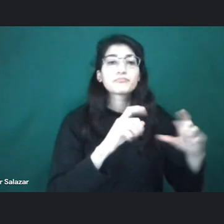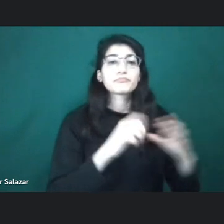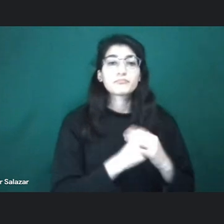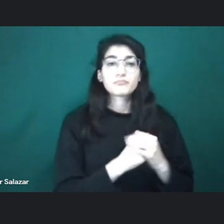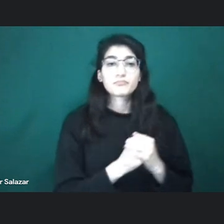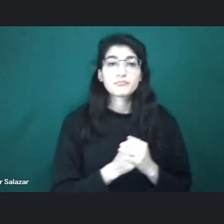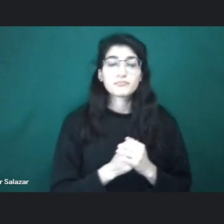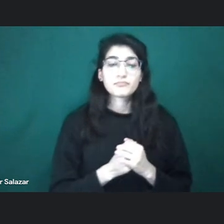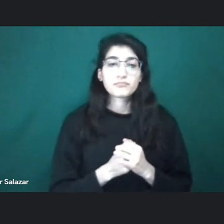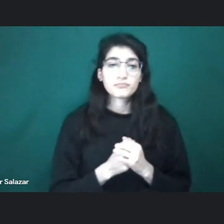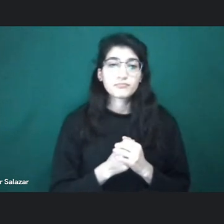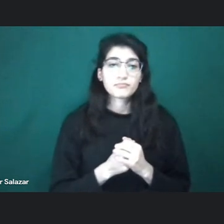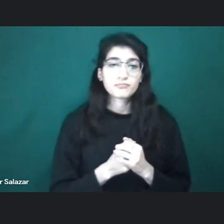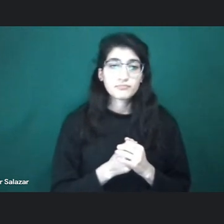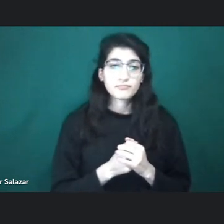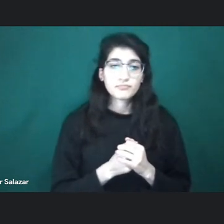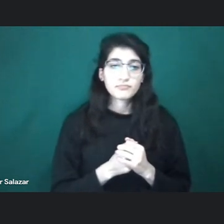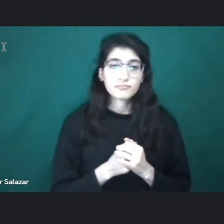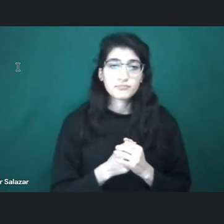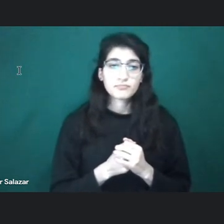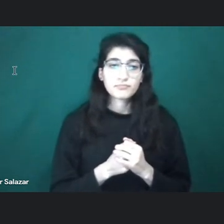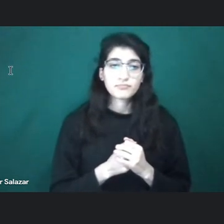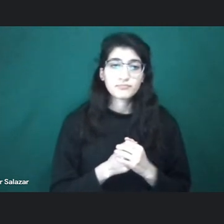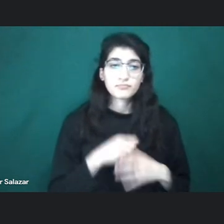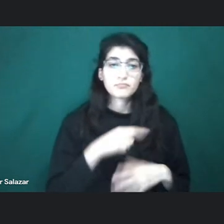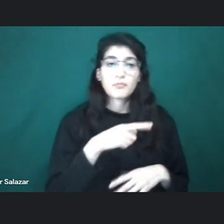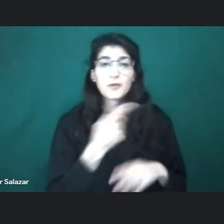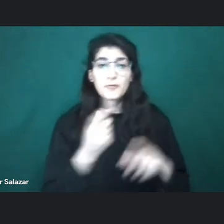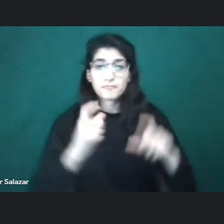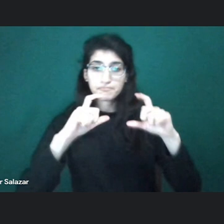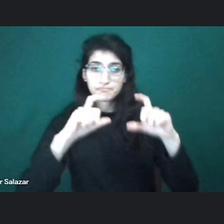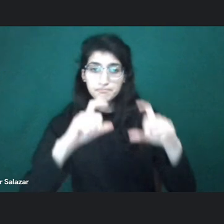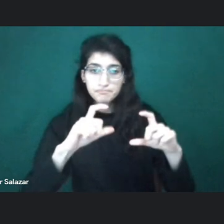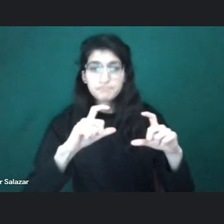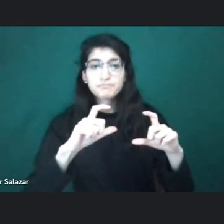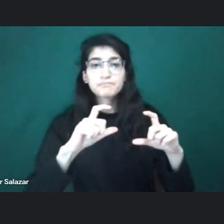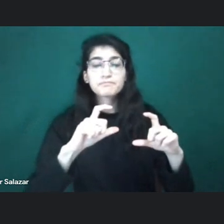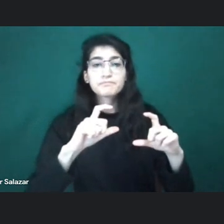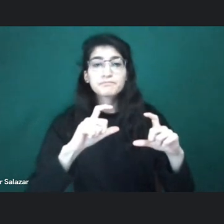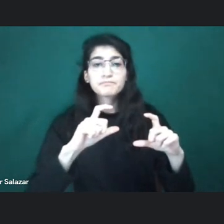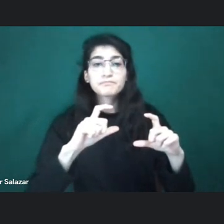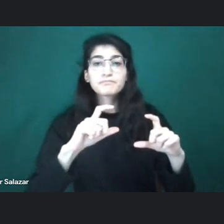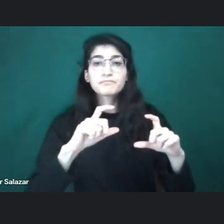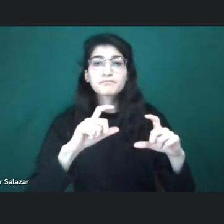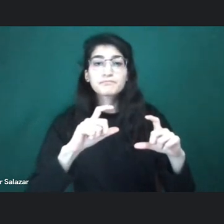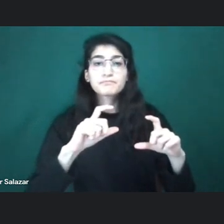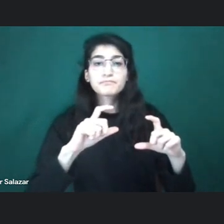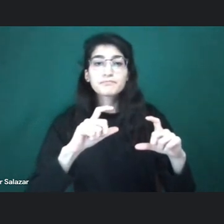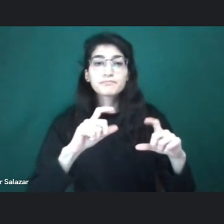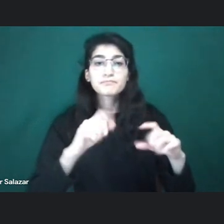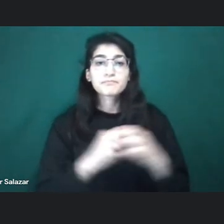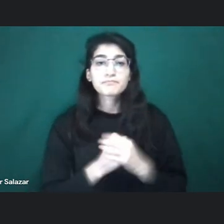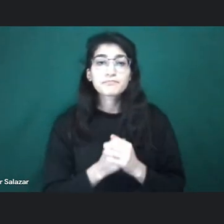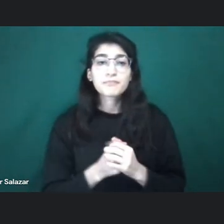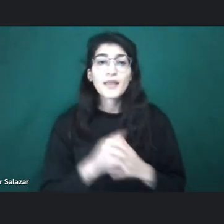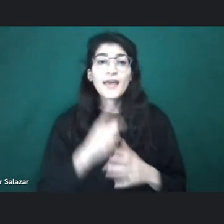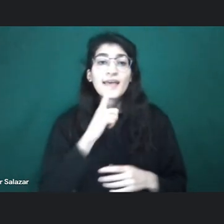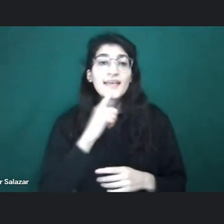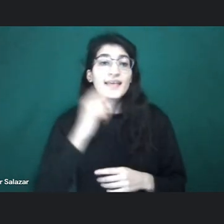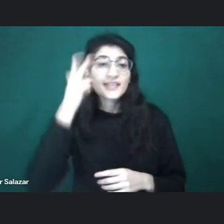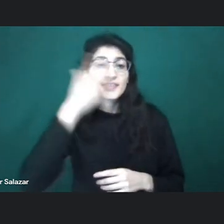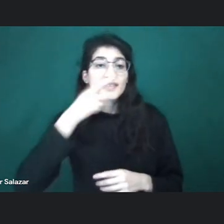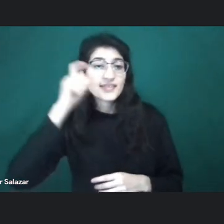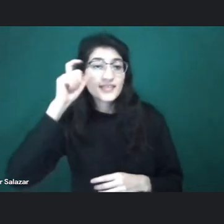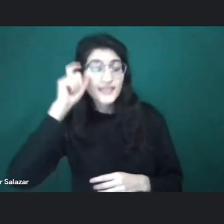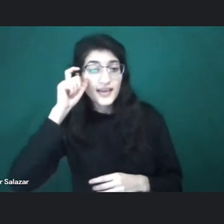The private sector, bien. ¿El de adentro, profe? Claro, el determinante que te marca ahí